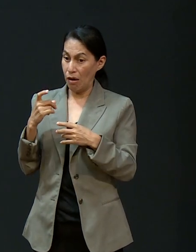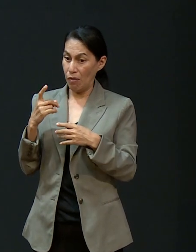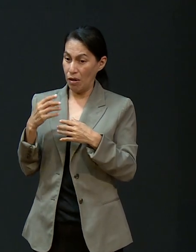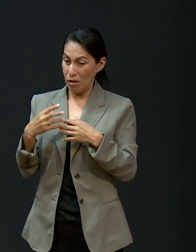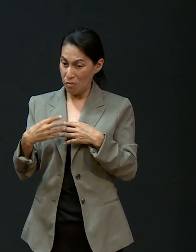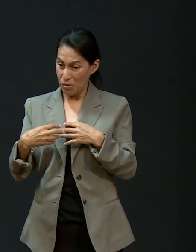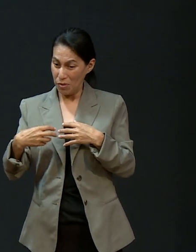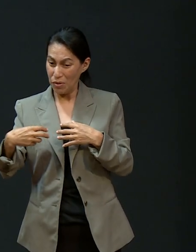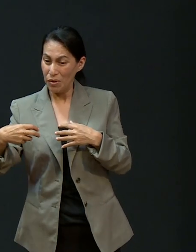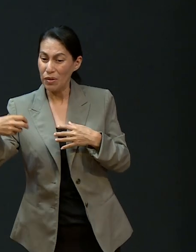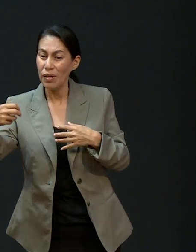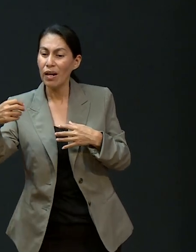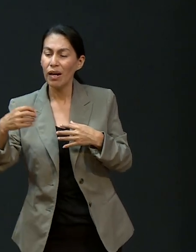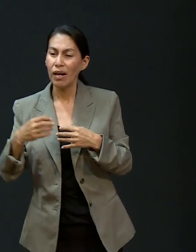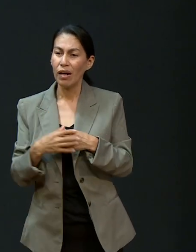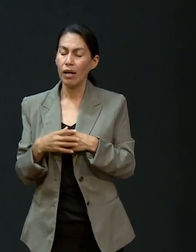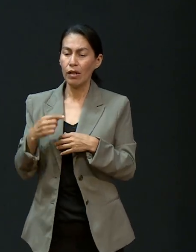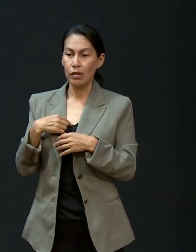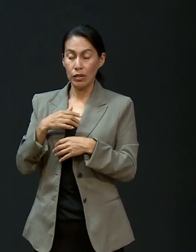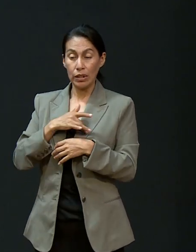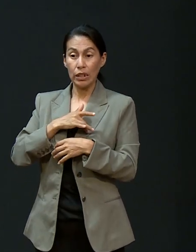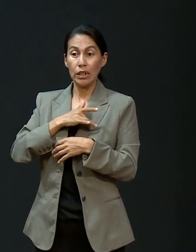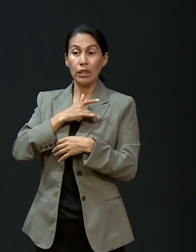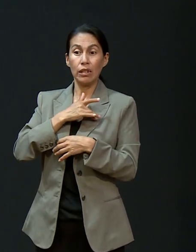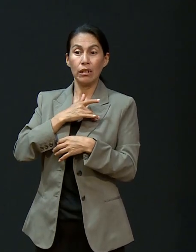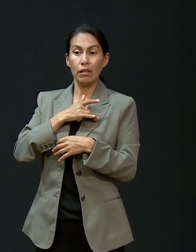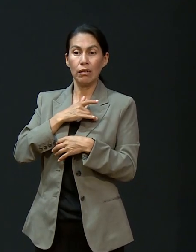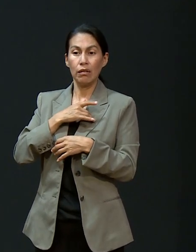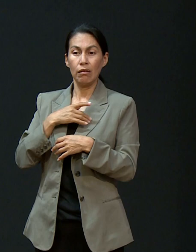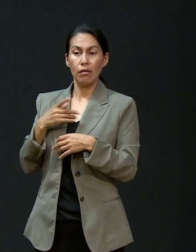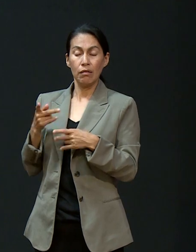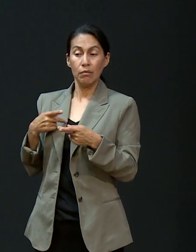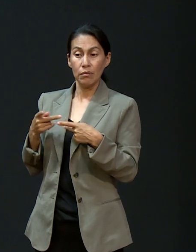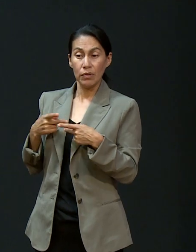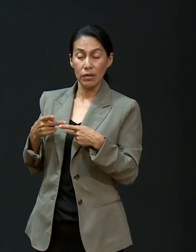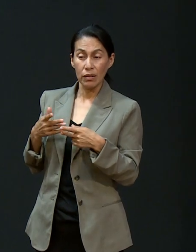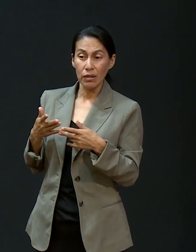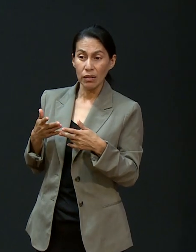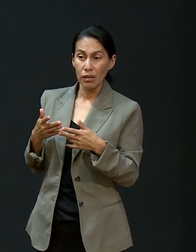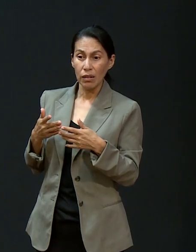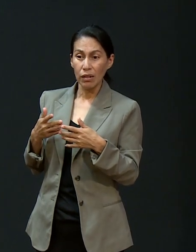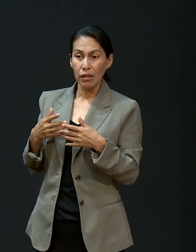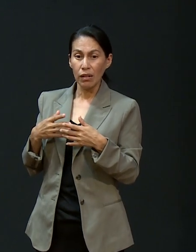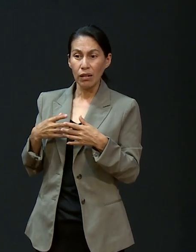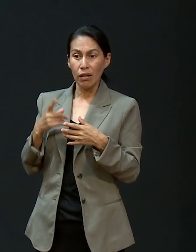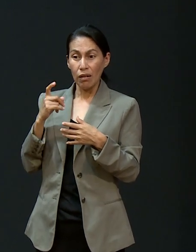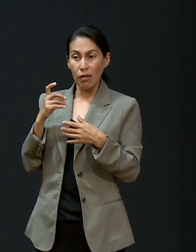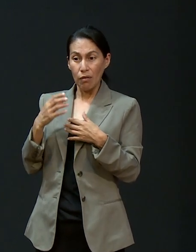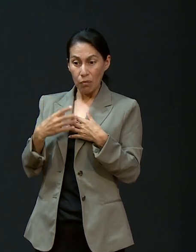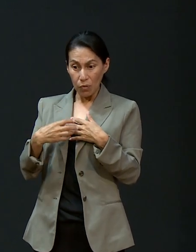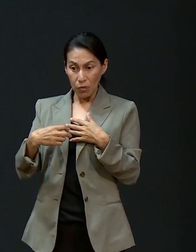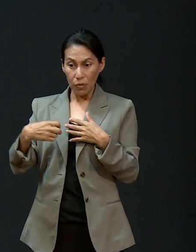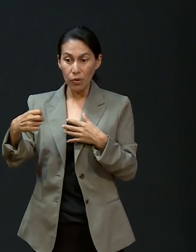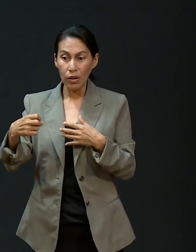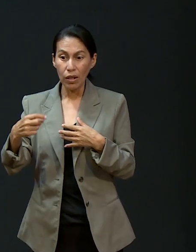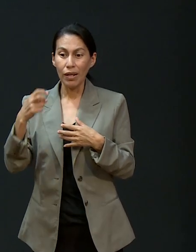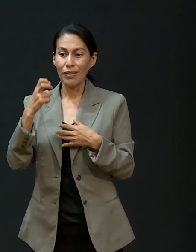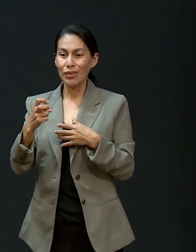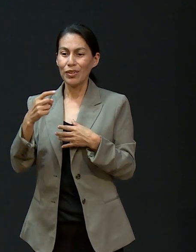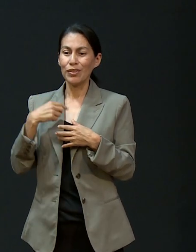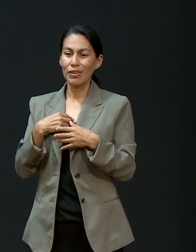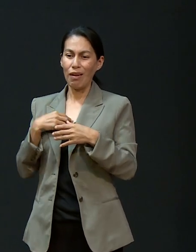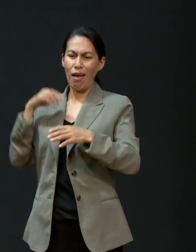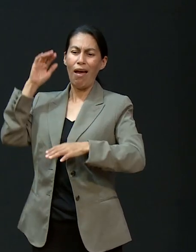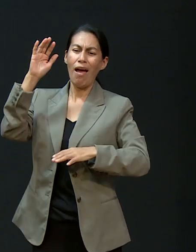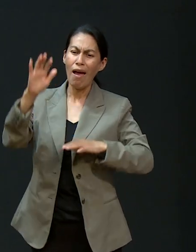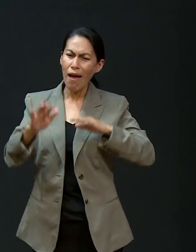entramos más. Te llevó la resaca. Porque yo sentí que cuando sentí, sentí en las piernas, entonces yo